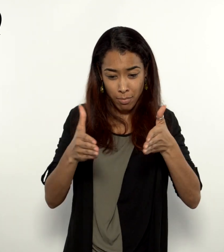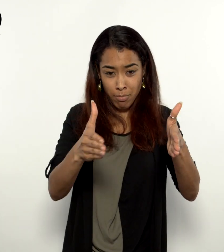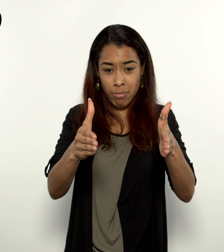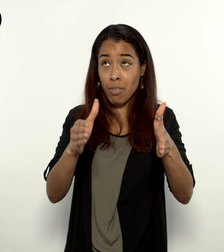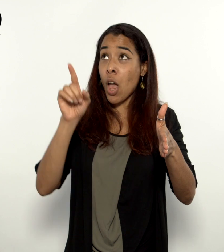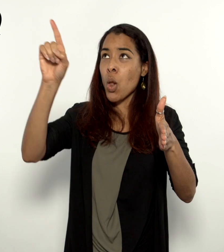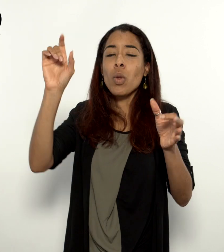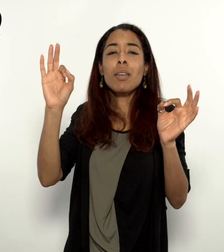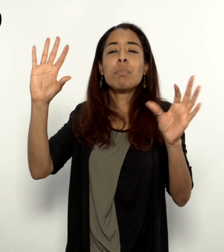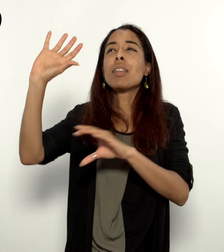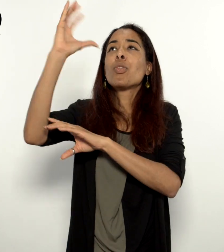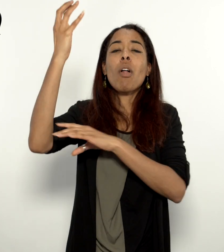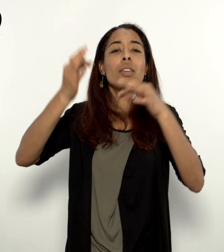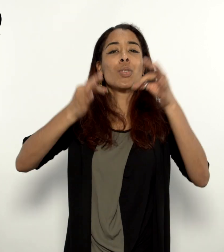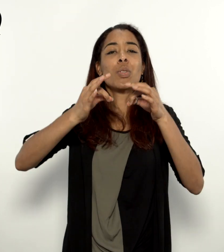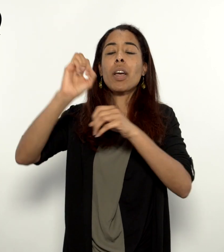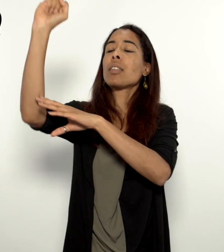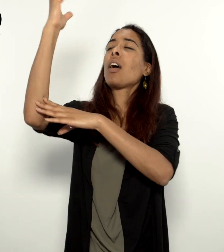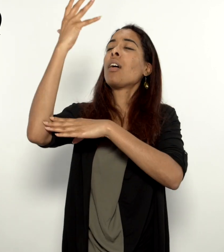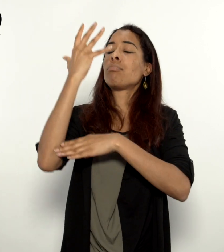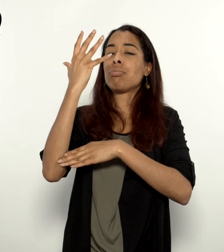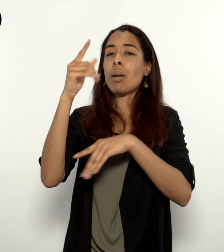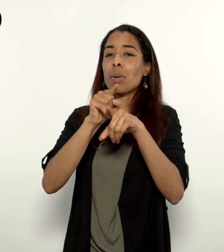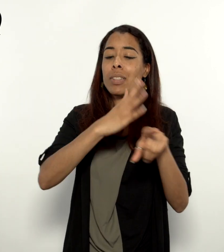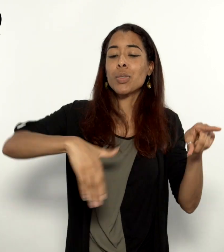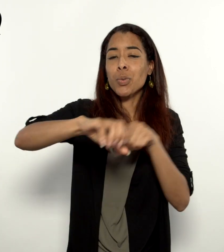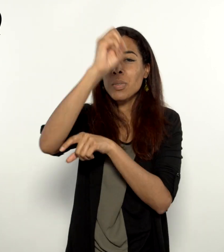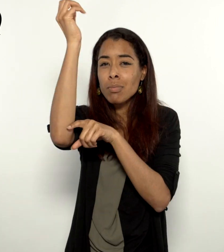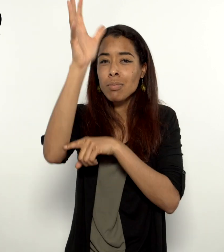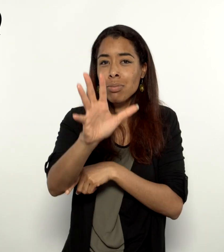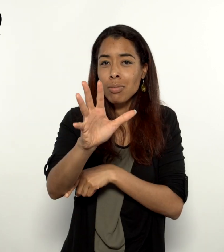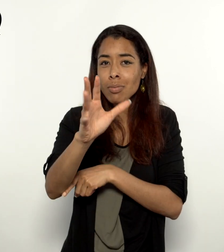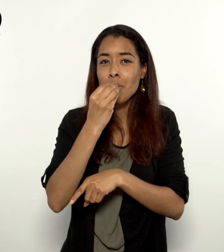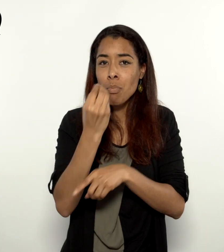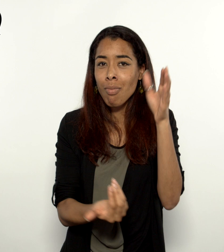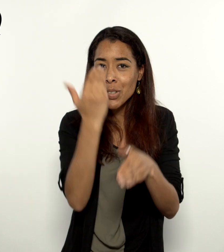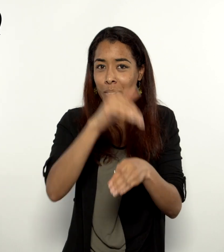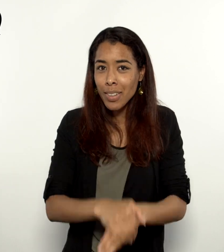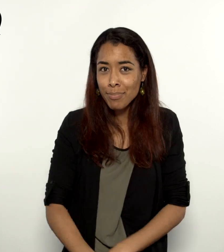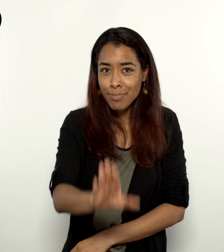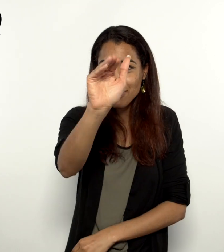Que Jésus, notre soleil de justice, brille sur nous. Brille sur vous. Bonne journée!